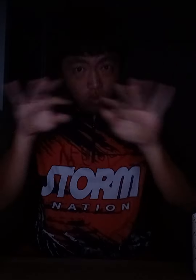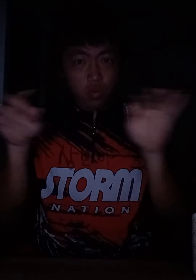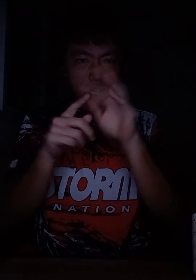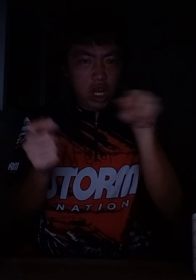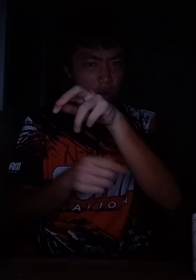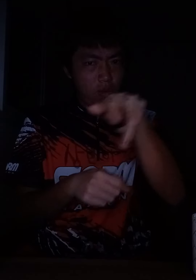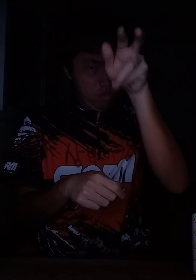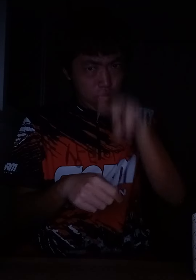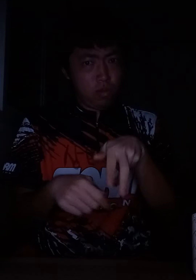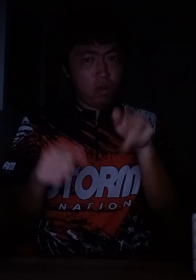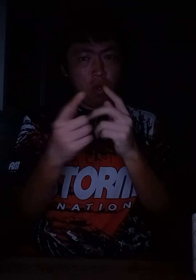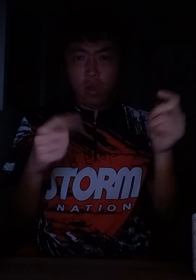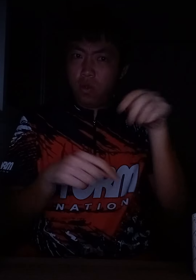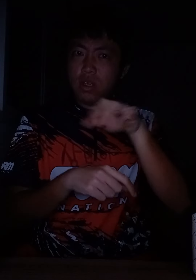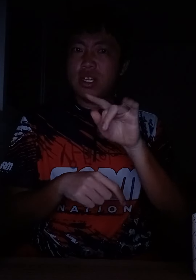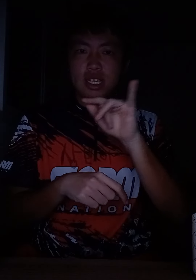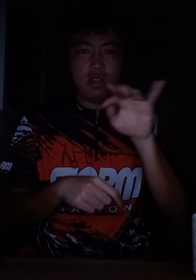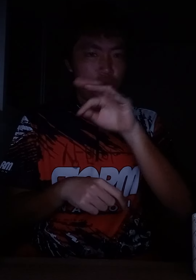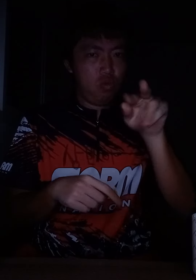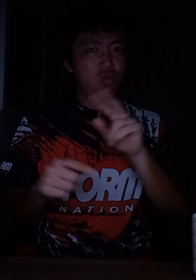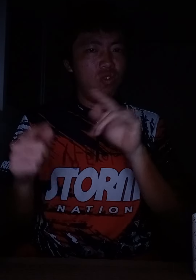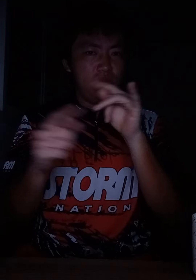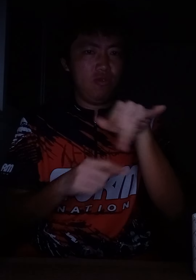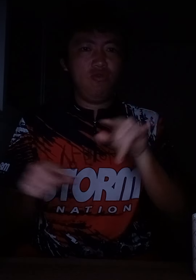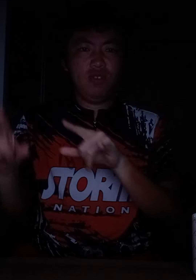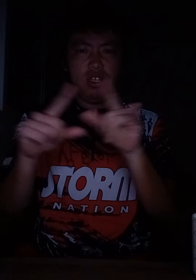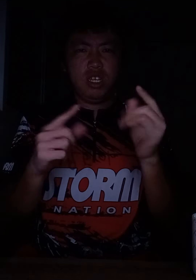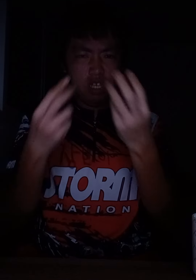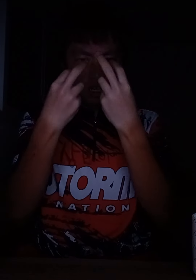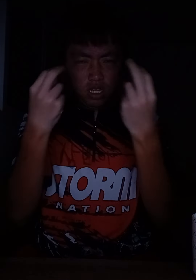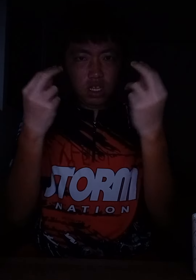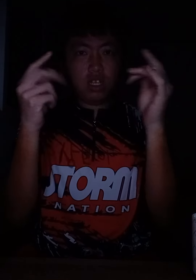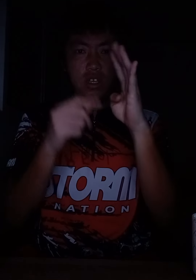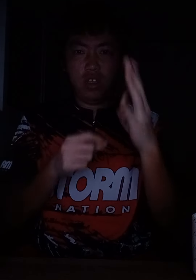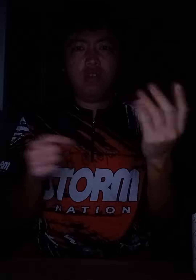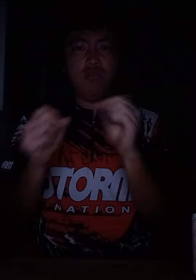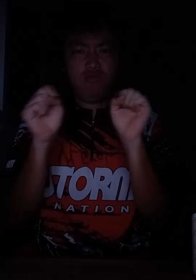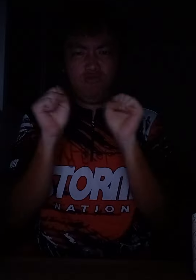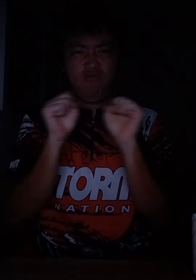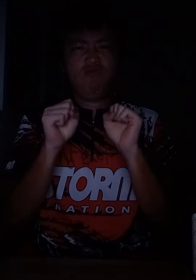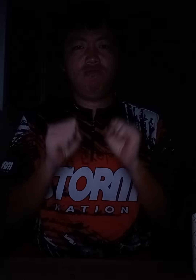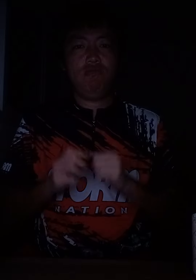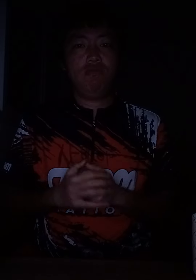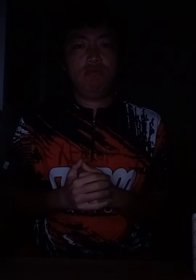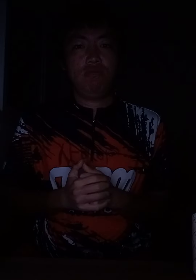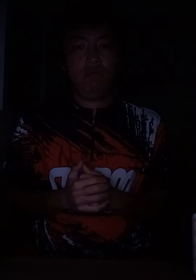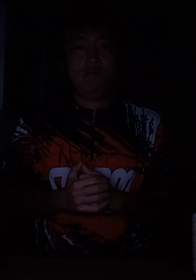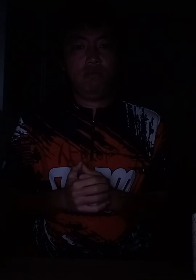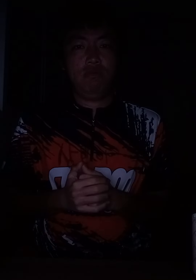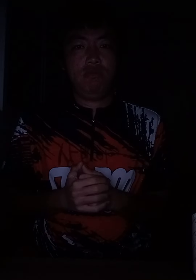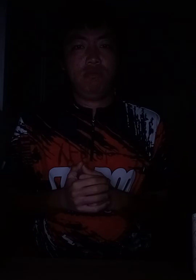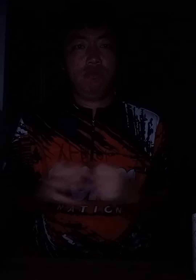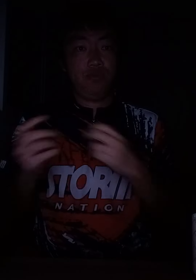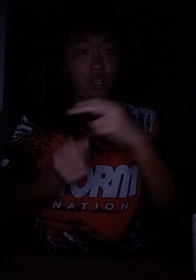가동이 멈추면서 1230가구에 달하는 아파트 주민들이 4시간 동안 추위에 떨어야 했습니다. 광주시